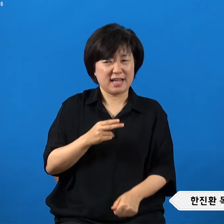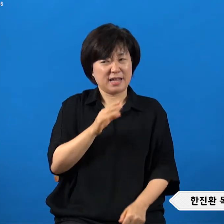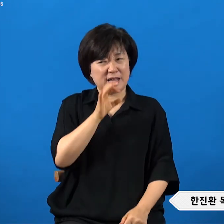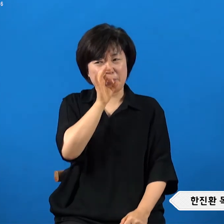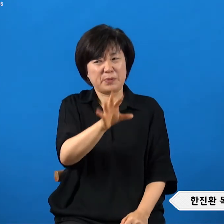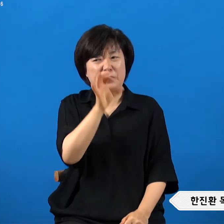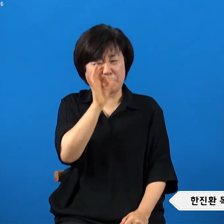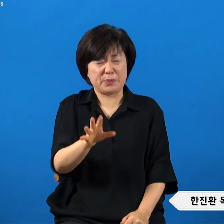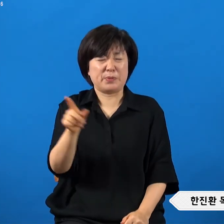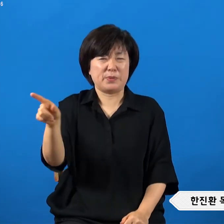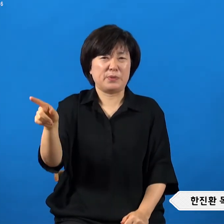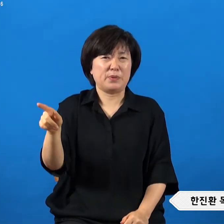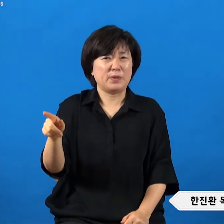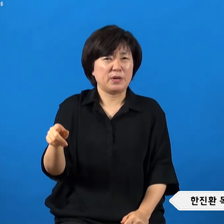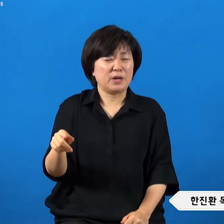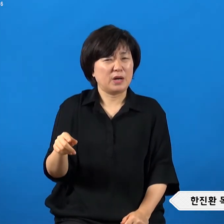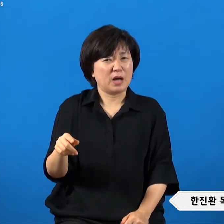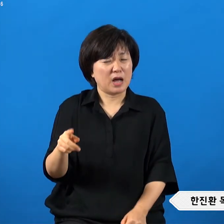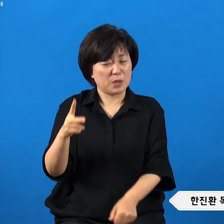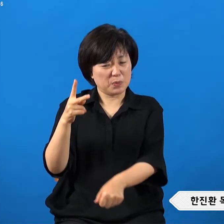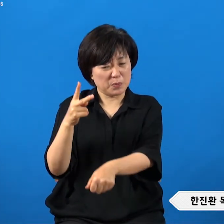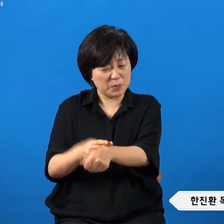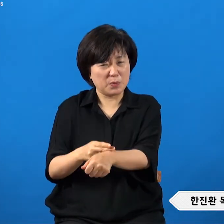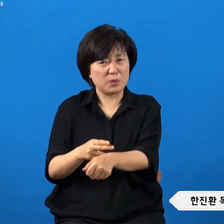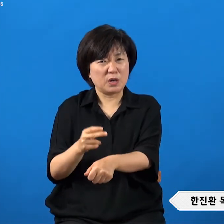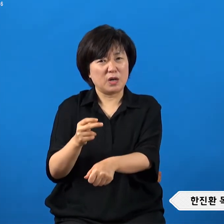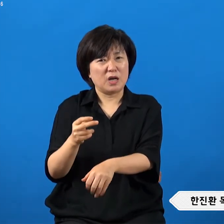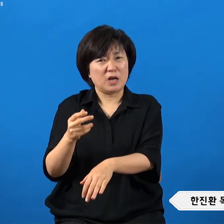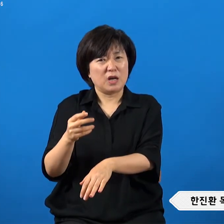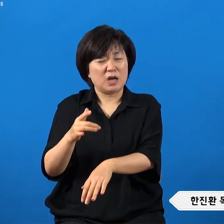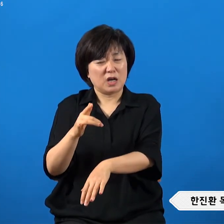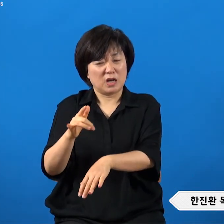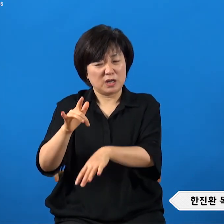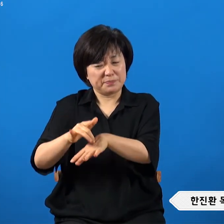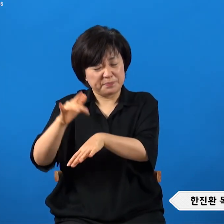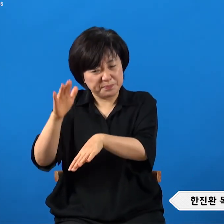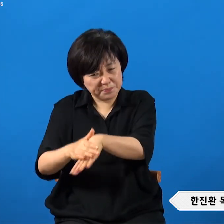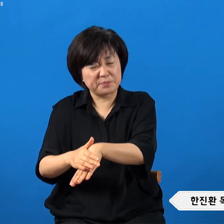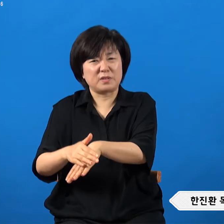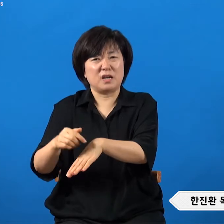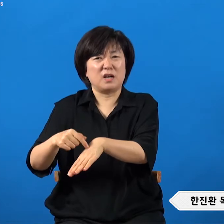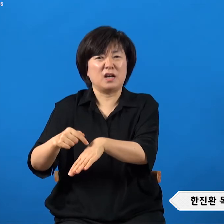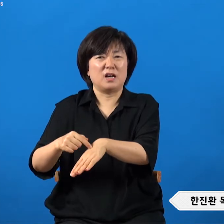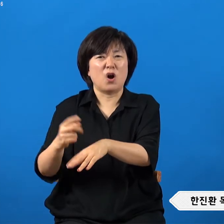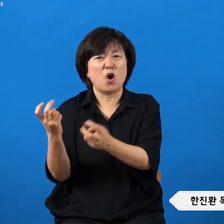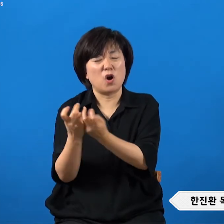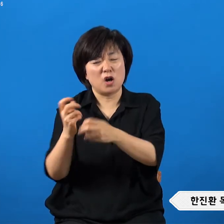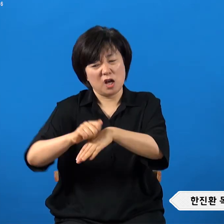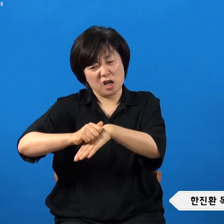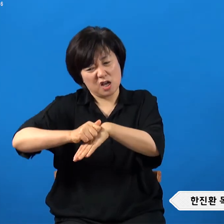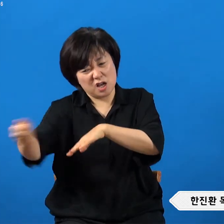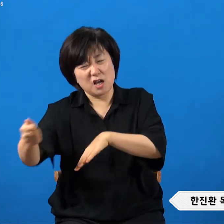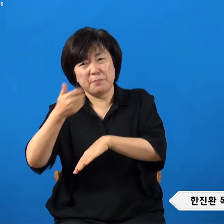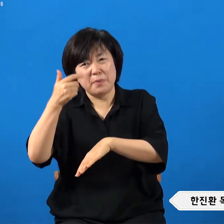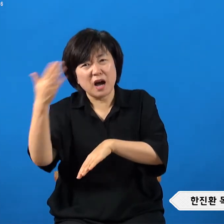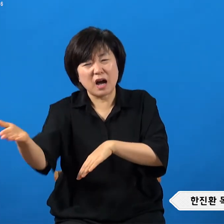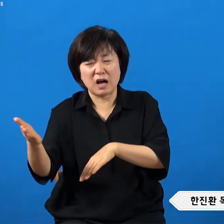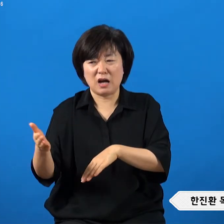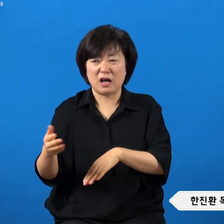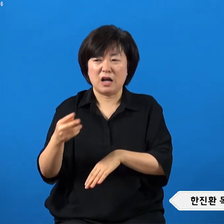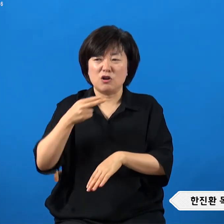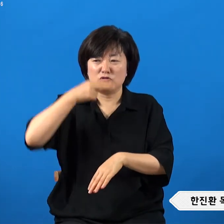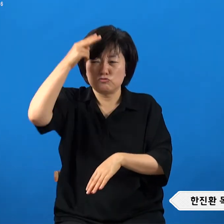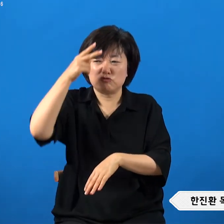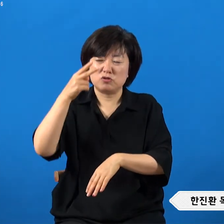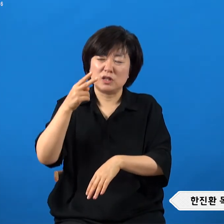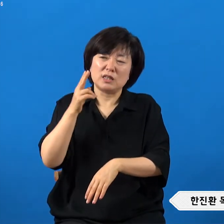바뀌신 분인데 저게 잘 끊어질까? 술, 담배를 좀 정리를 해야 더 신앙생활을 제대로 하실 수가 있는데